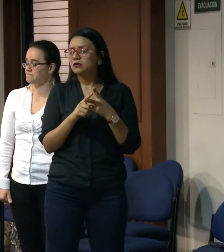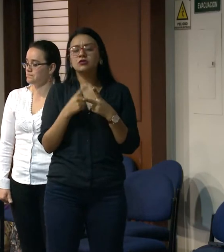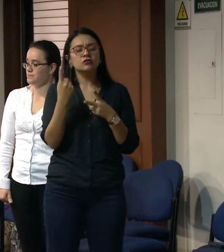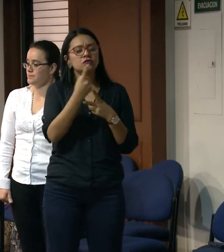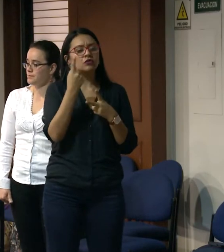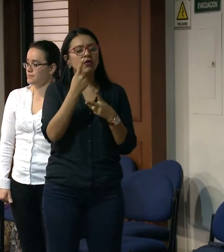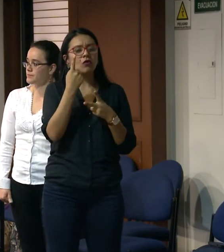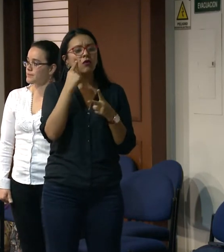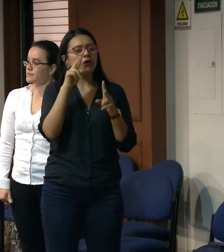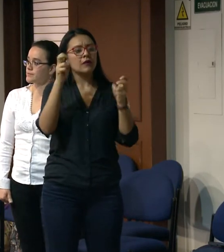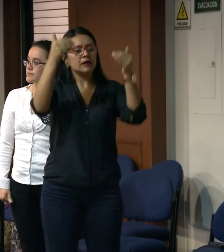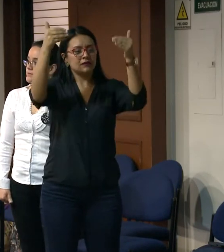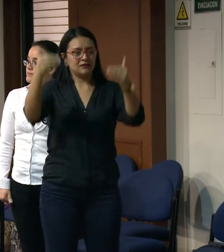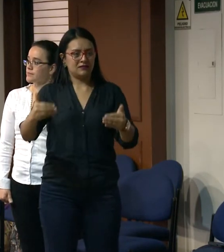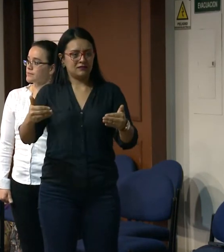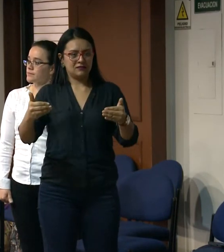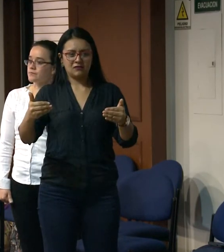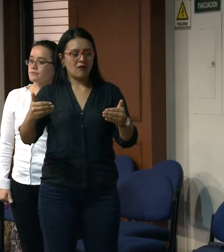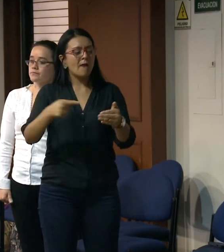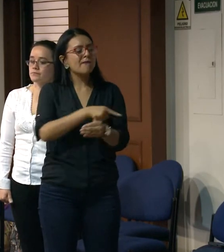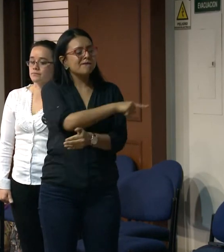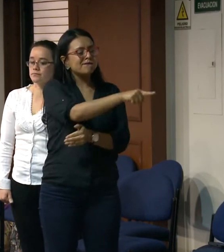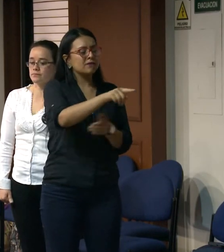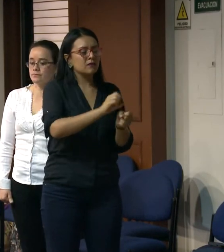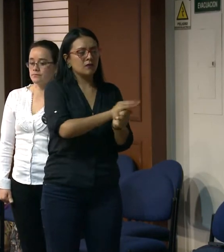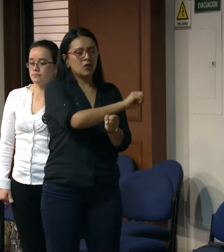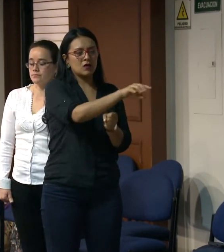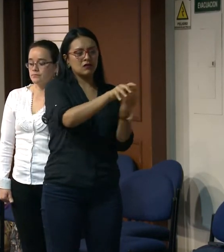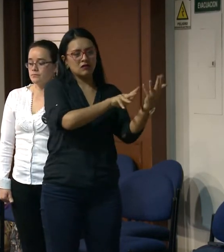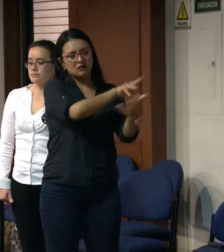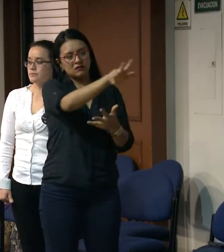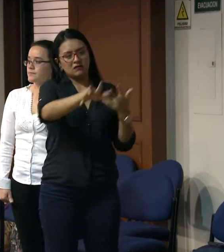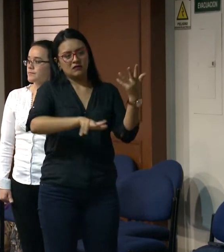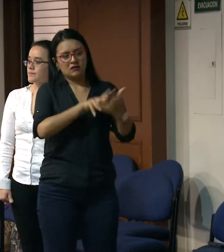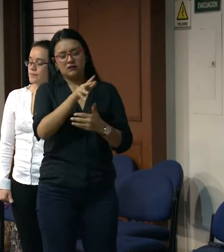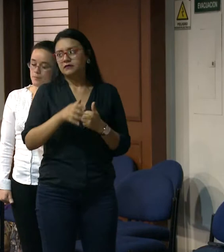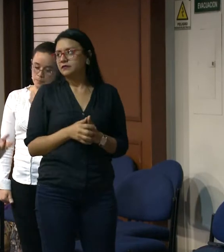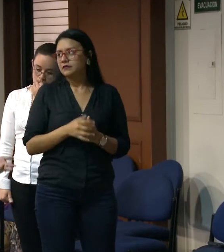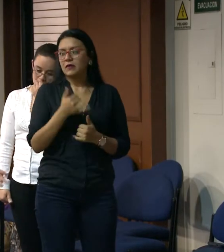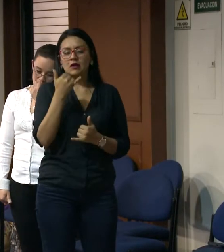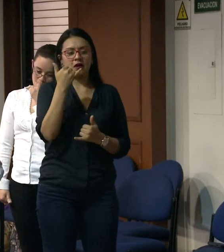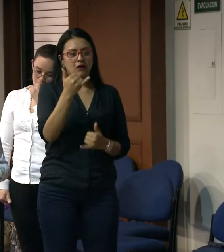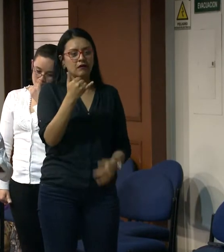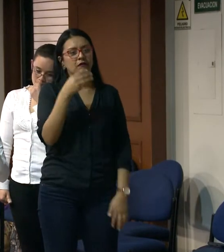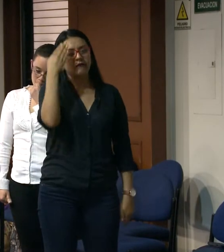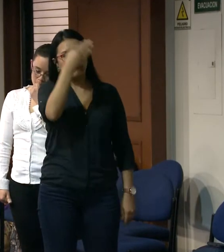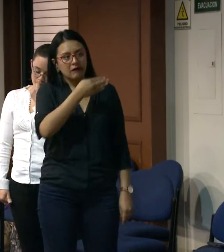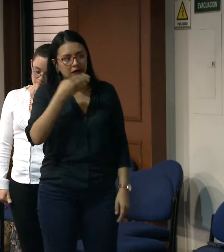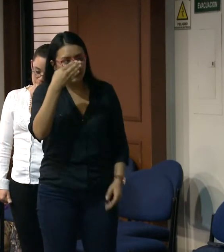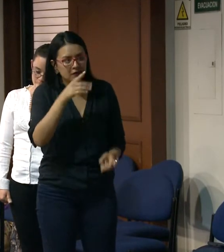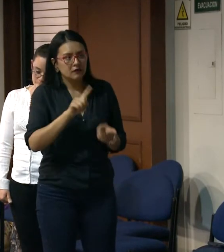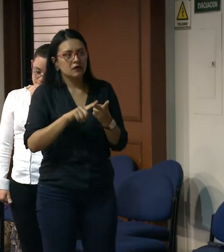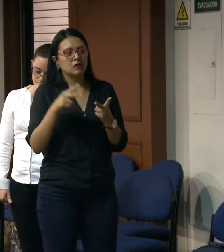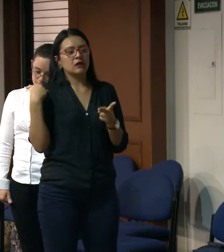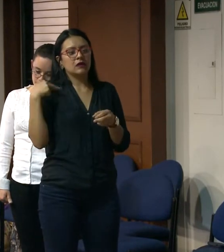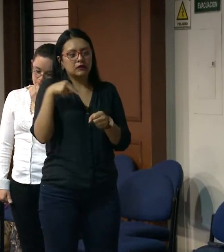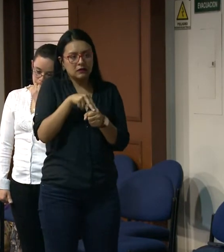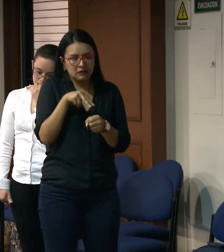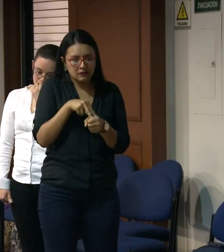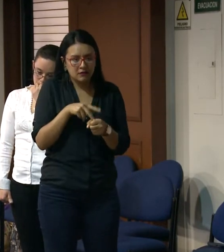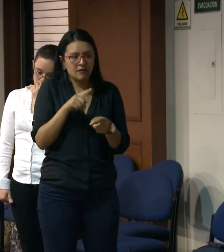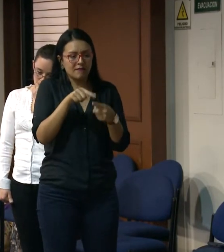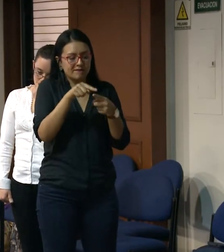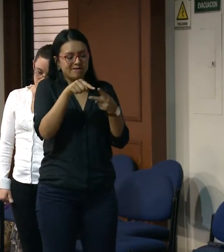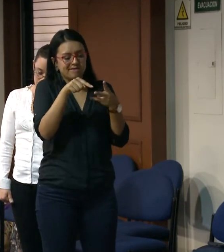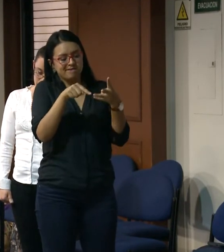la discapacidad, sino la otra población, el público en general. Entonces tenemos los afrodescendientes, las personas indígenas,